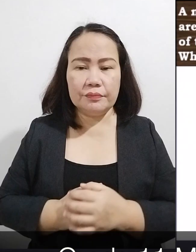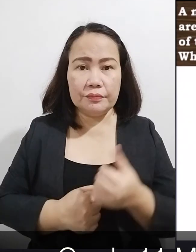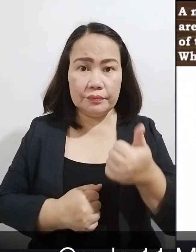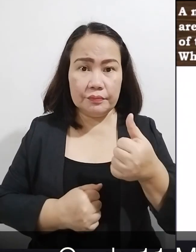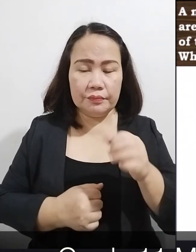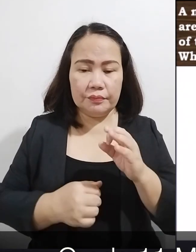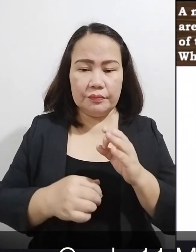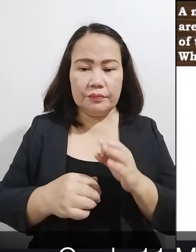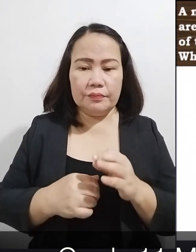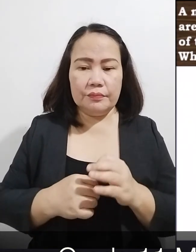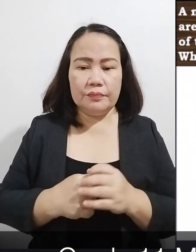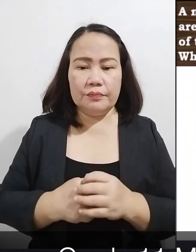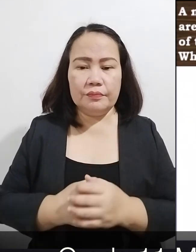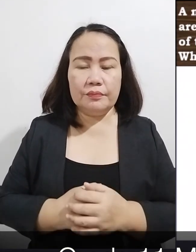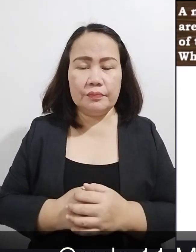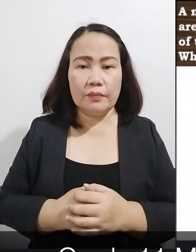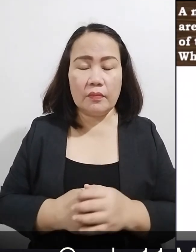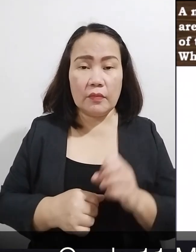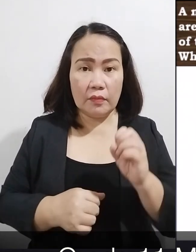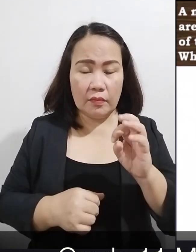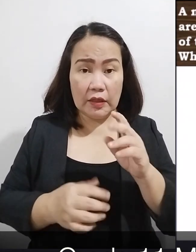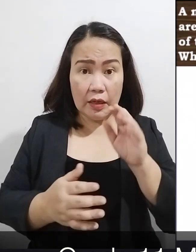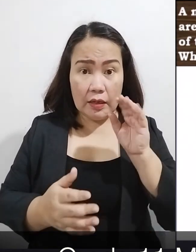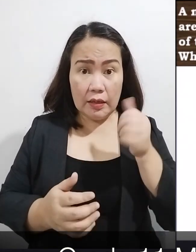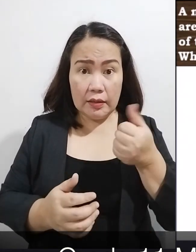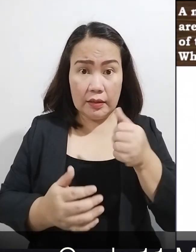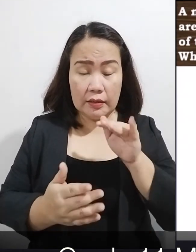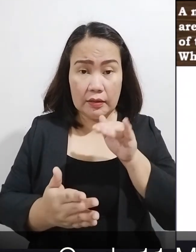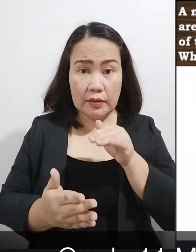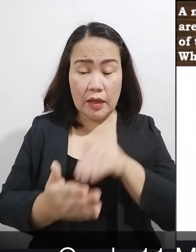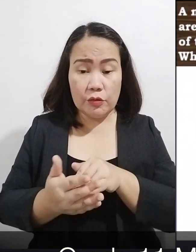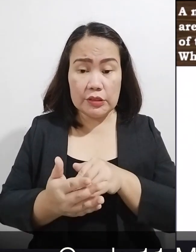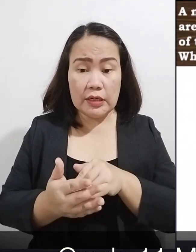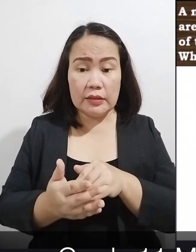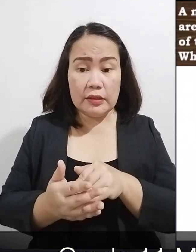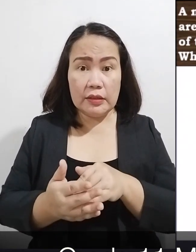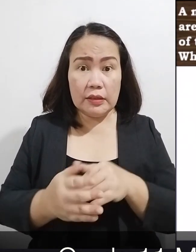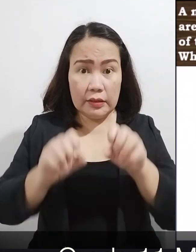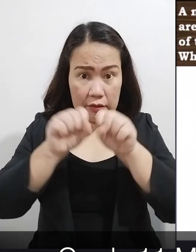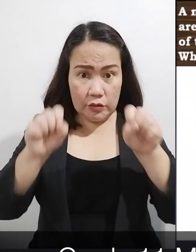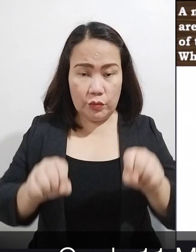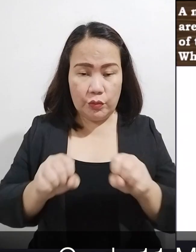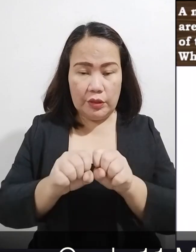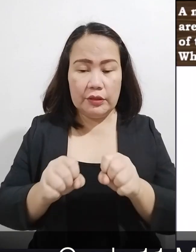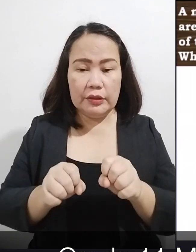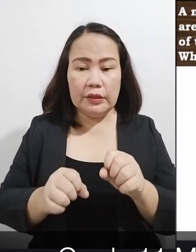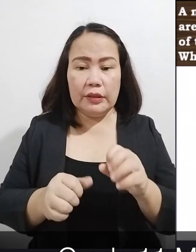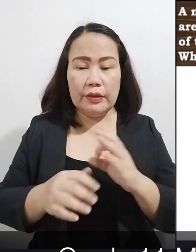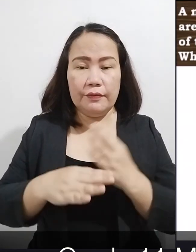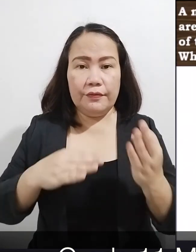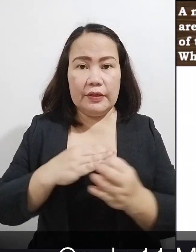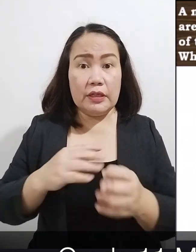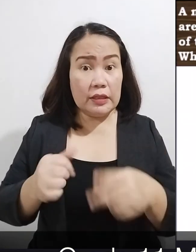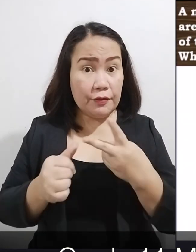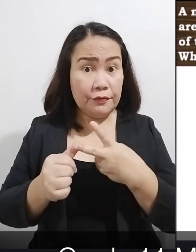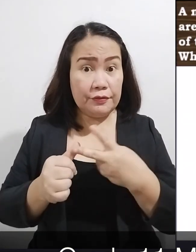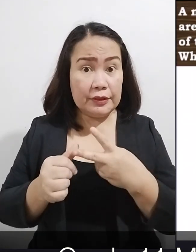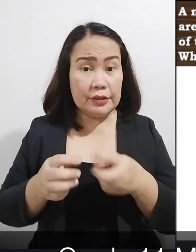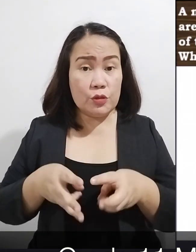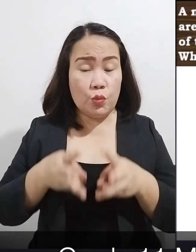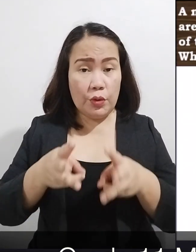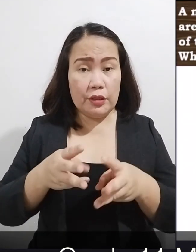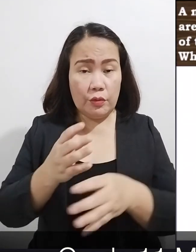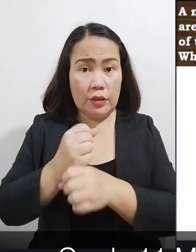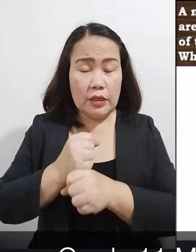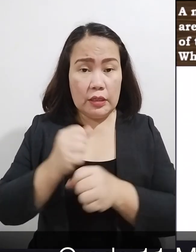or 10,000 square feet. Ang ikalawang method na pwede natin gamitin para makuha yung largest possible area